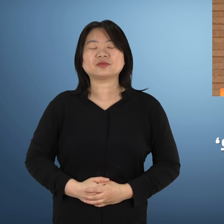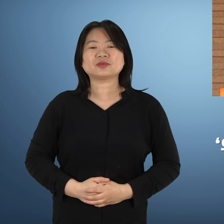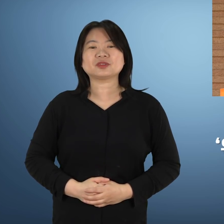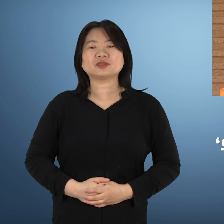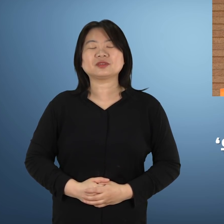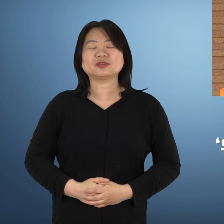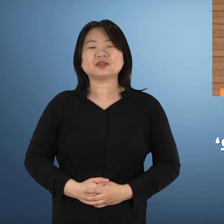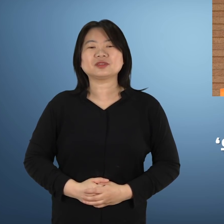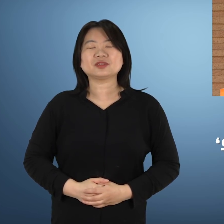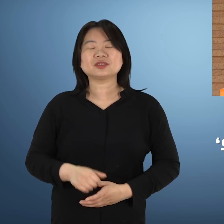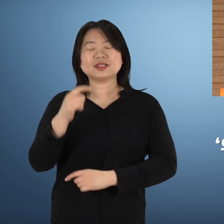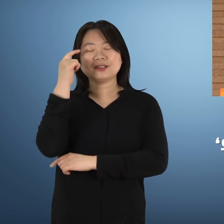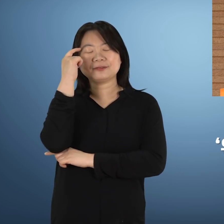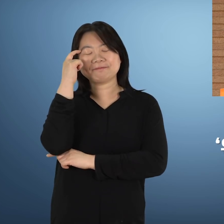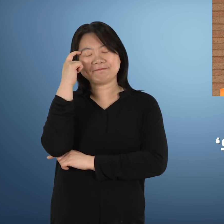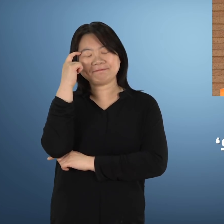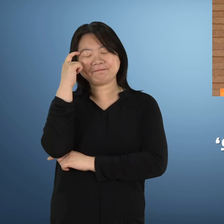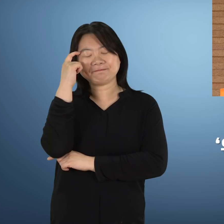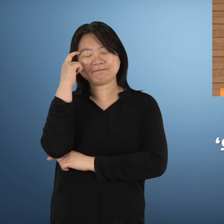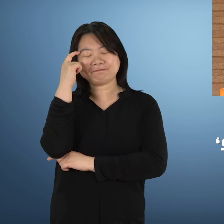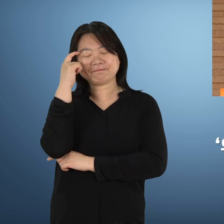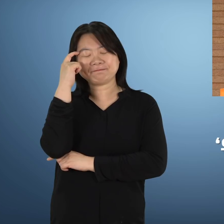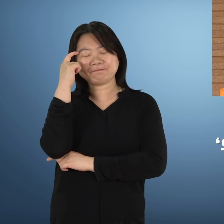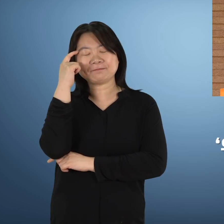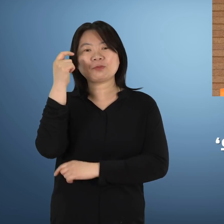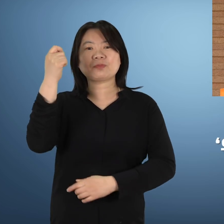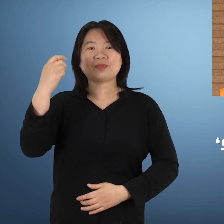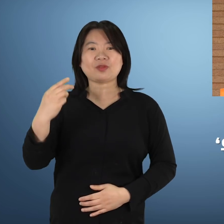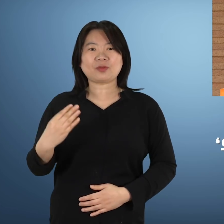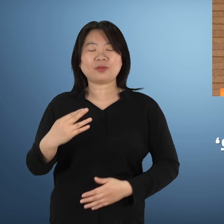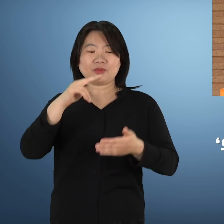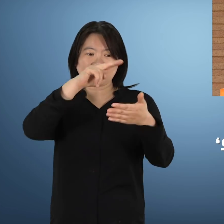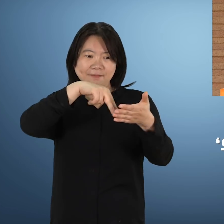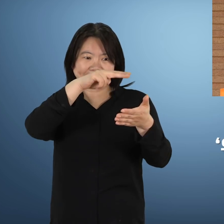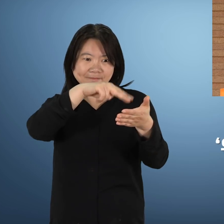아무리 생각해도 수십 번을 읽어도 이 말만큼